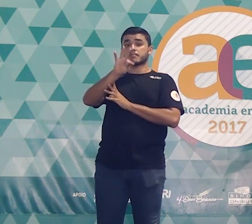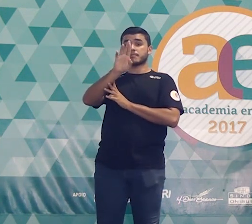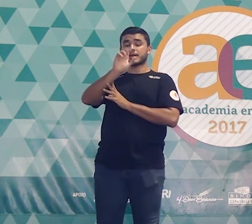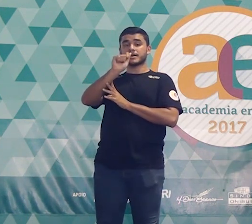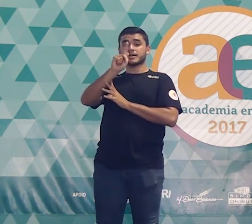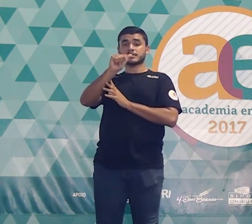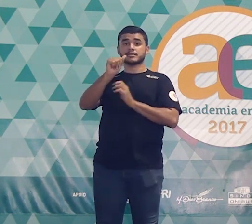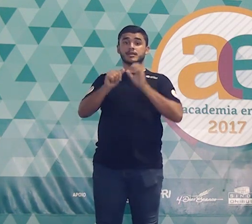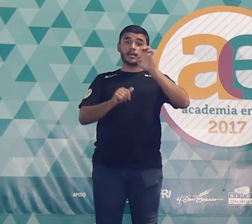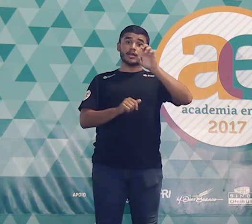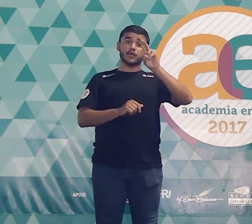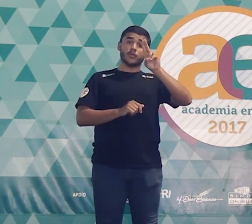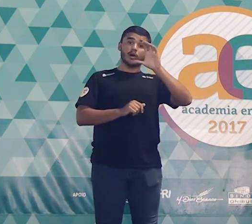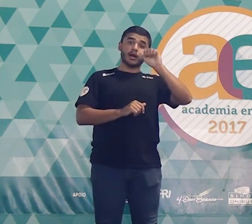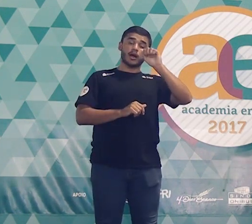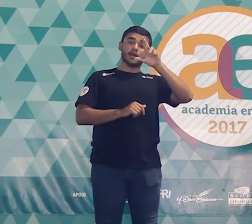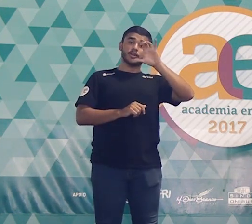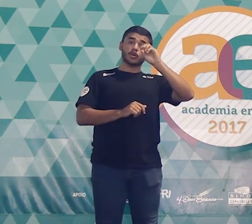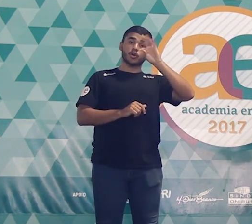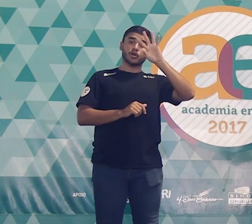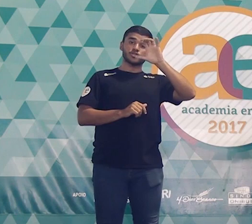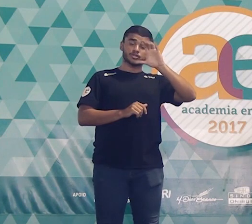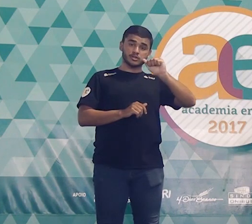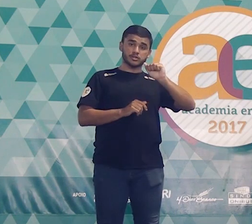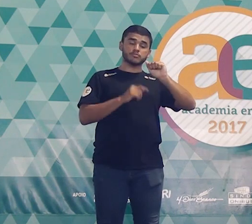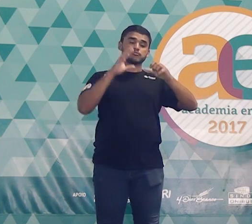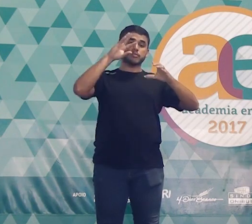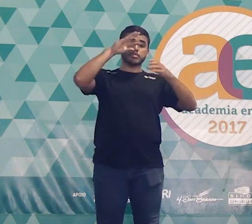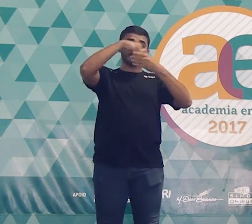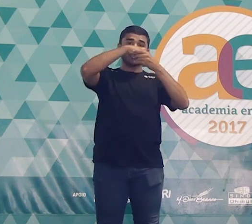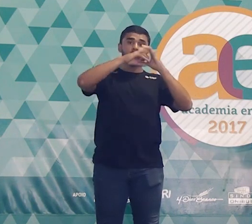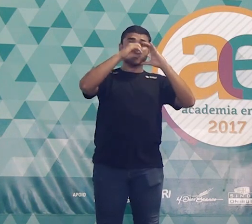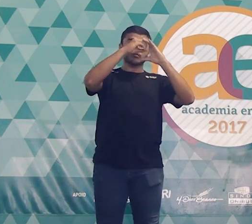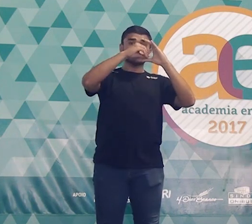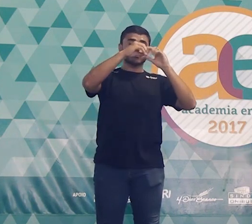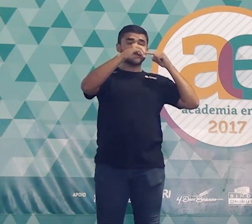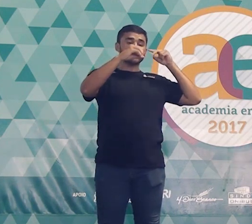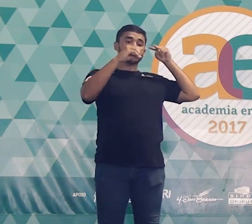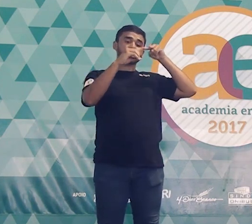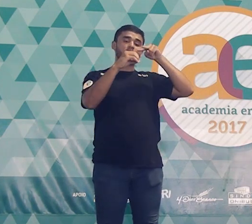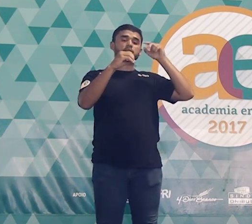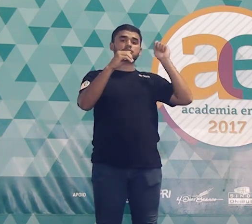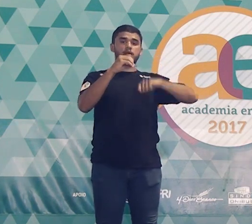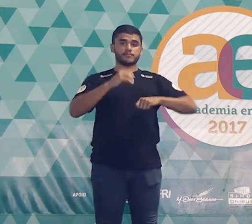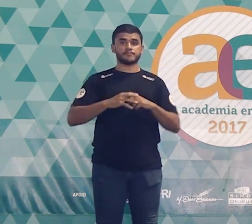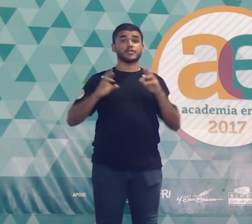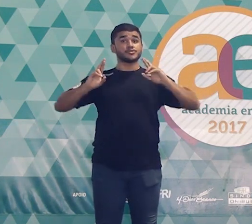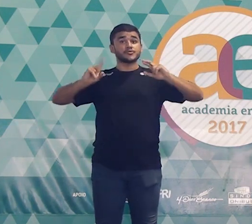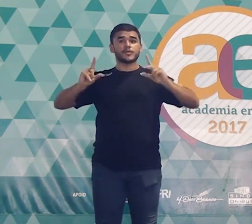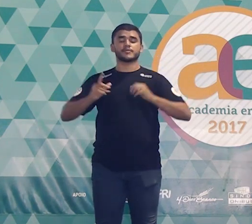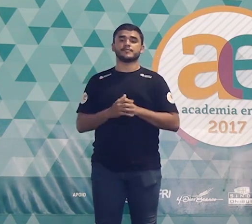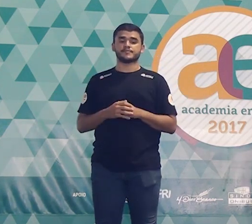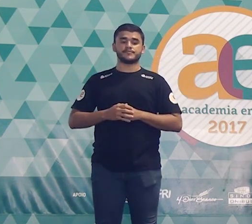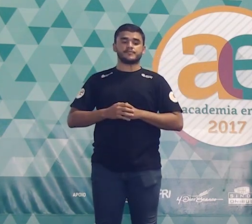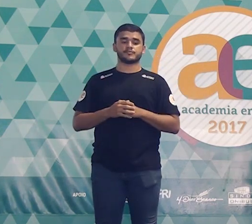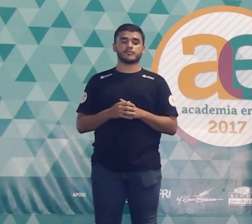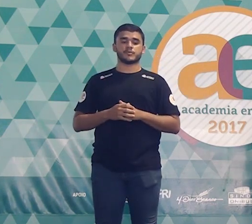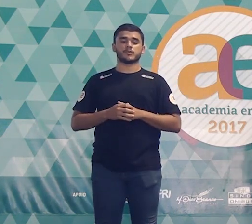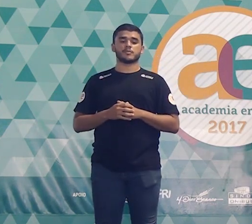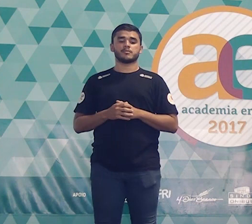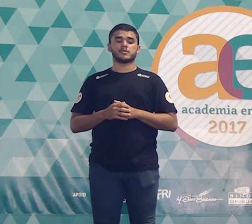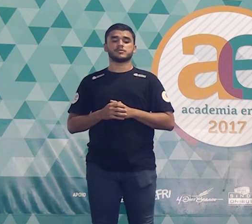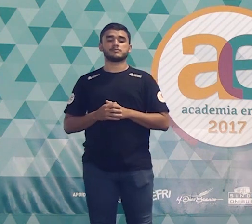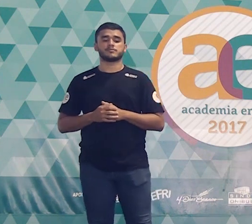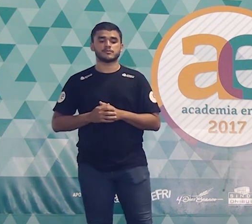eucariótica. Entendeu? Por isso que você mata numa frase só a diferença entre uma célula procariótica e uma célula eucariótica,